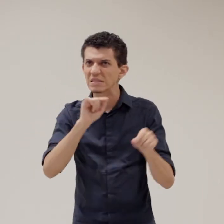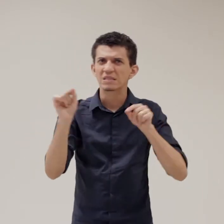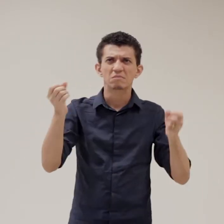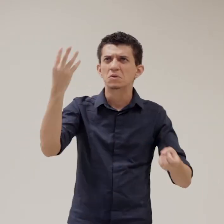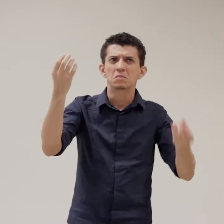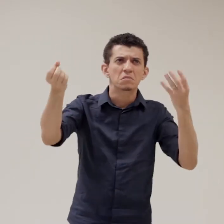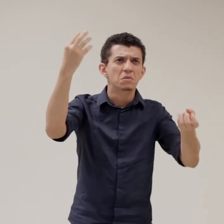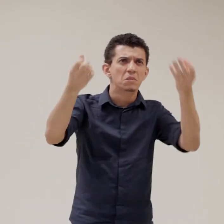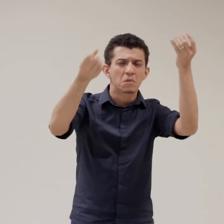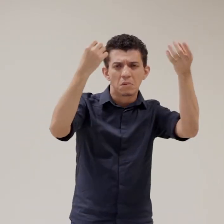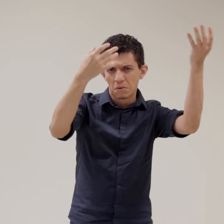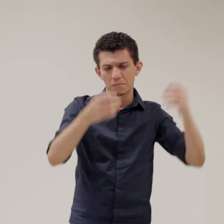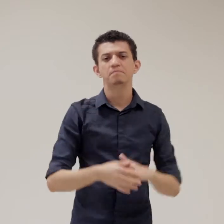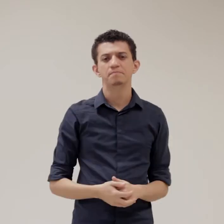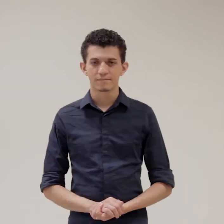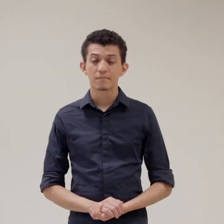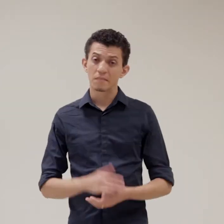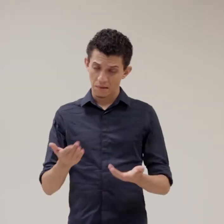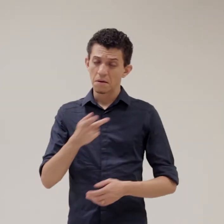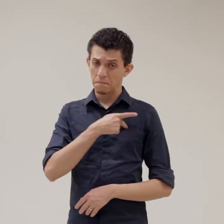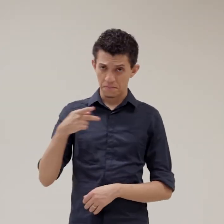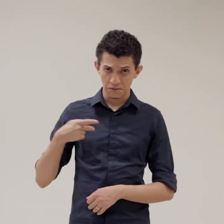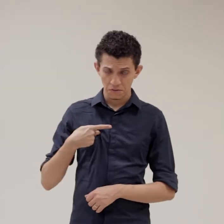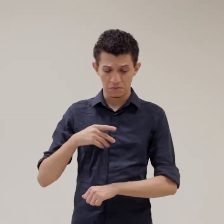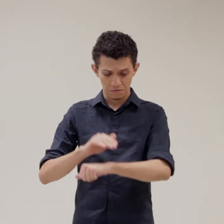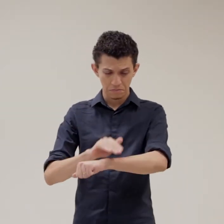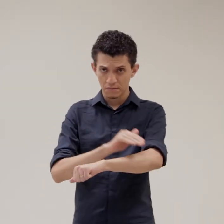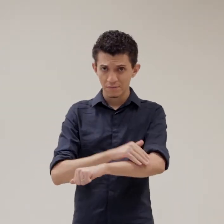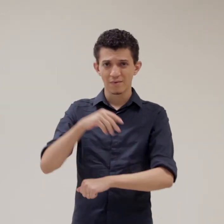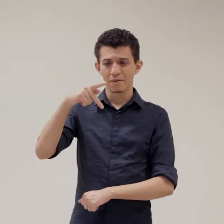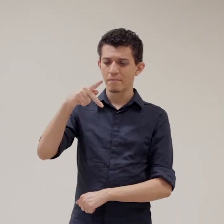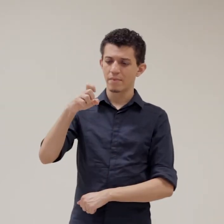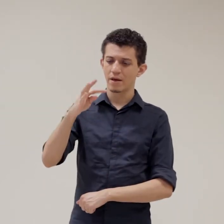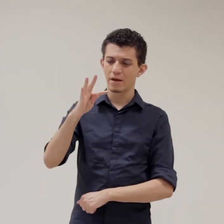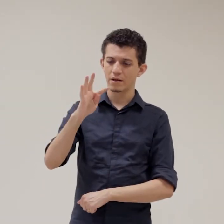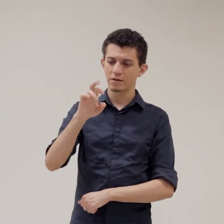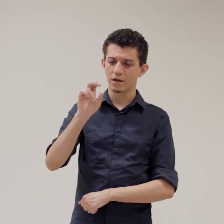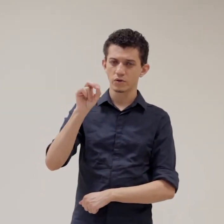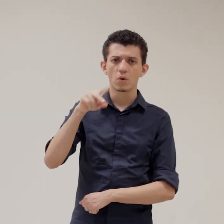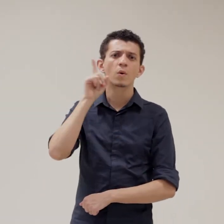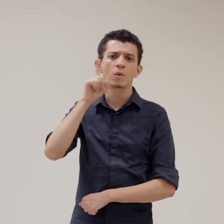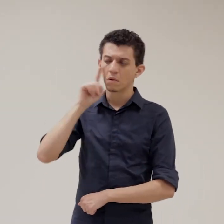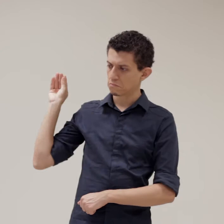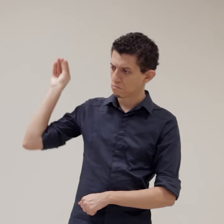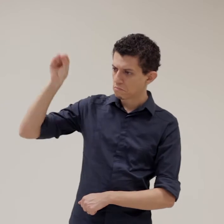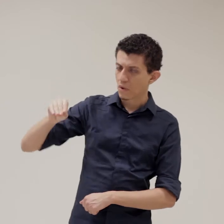Batistas para a Evangelização do Mundo, iniciou seu ministério entre os surdos brasileiros em 1979. De acordo com o